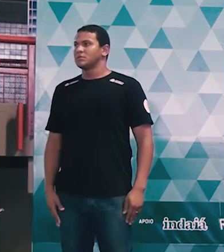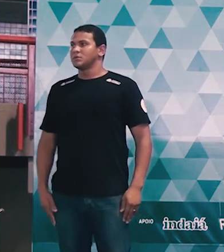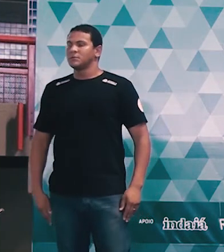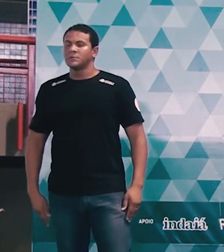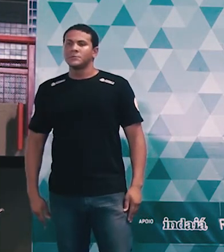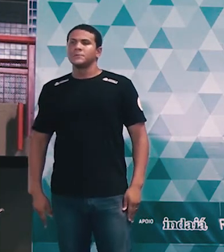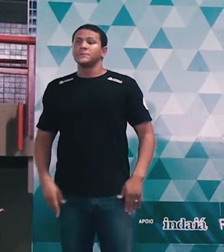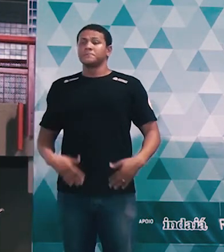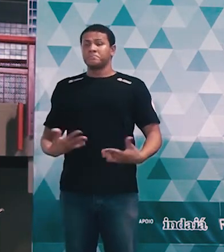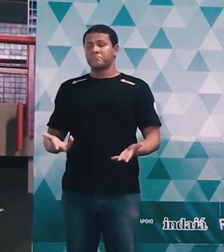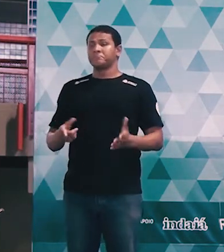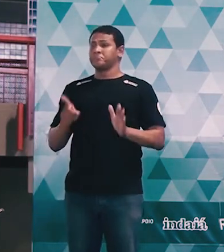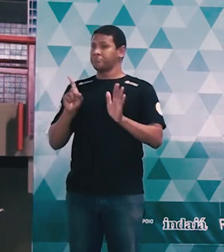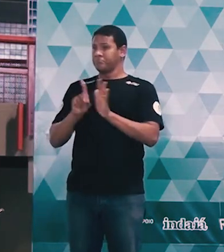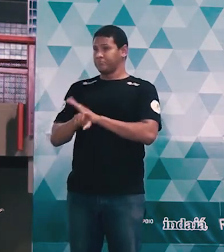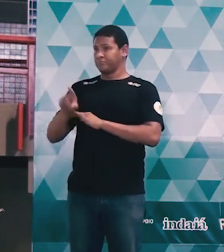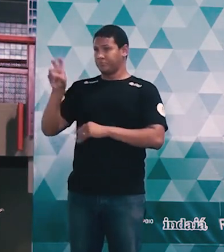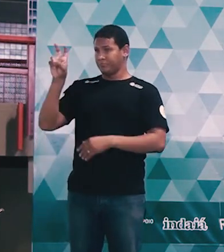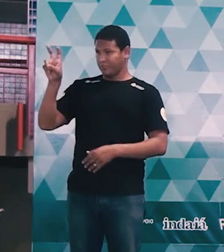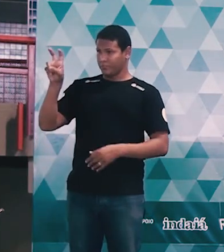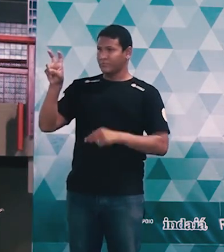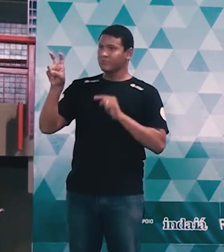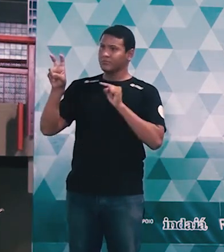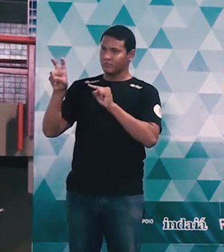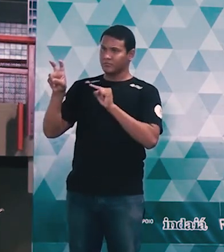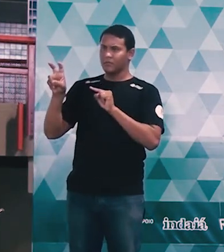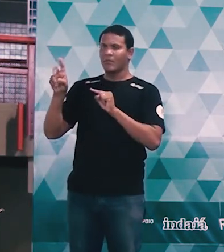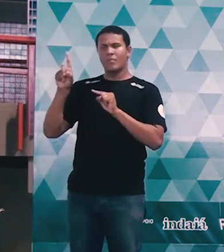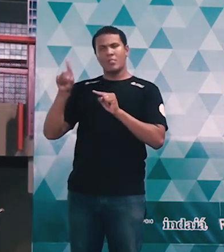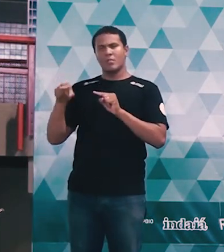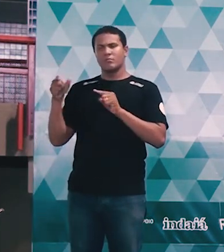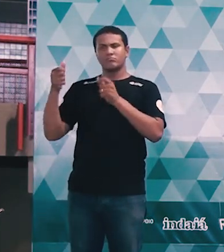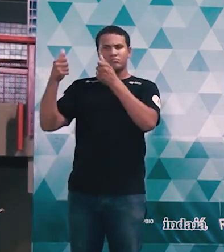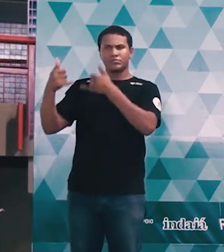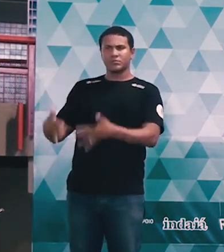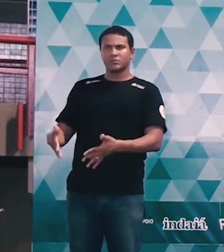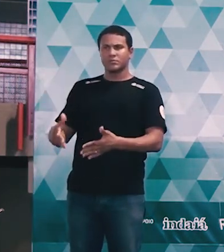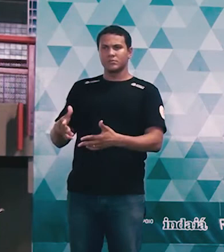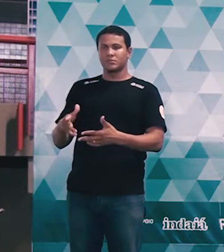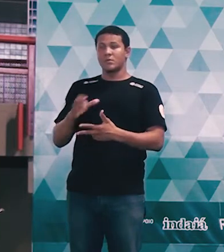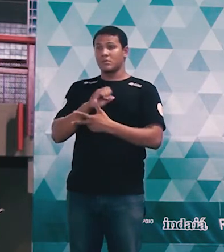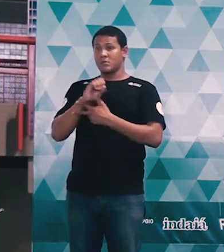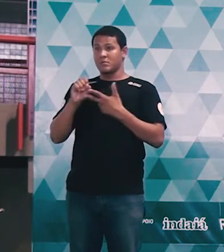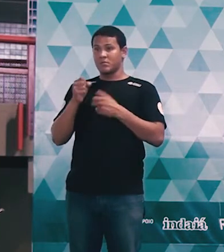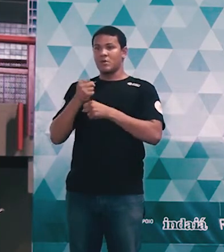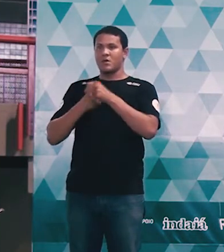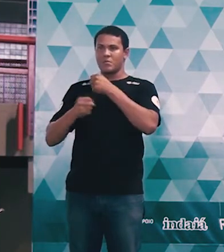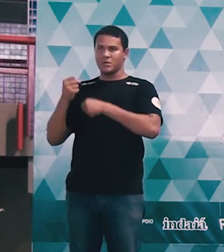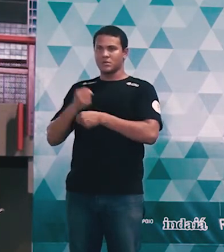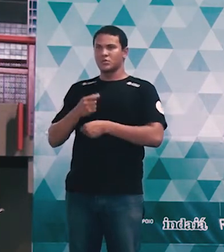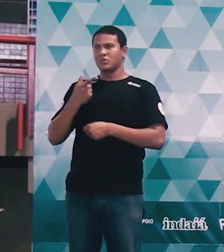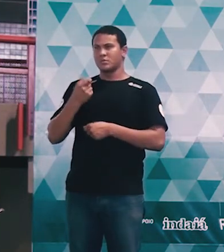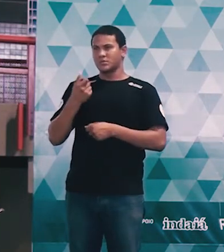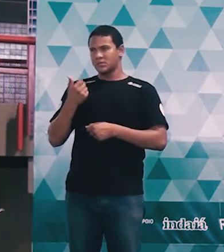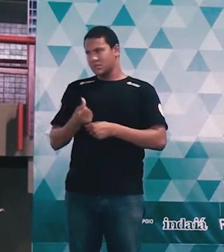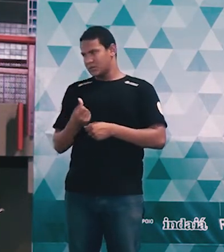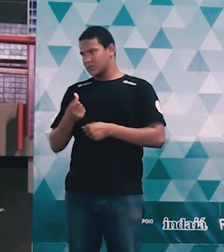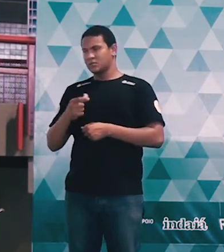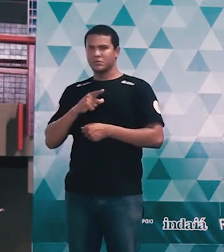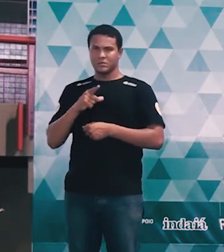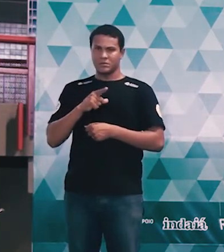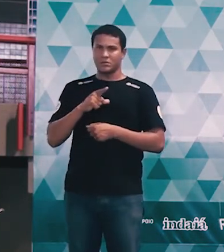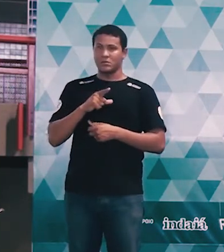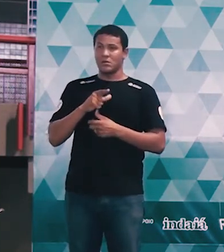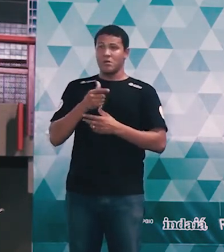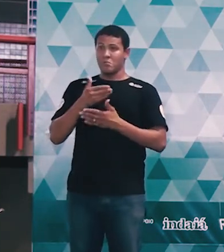Pessoal, a questão de número 5 é uma questão que diz o seguinte: prova do Enem de 2016. Pessoal, a prova do